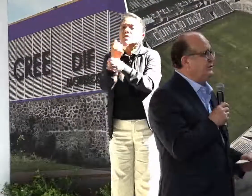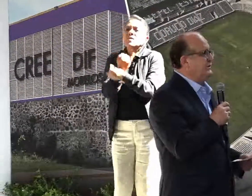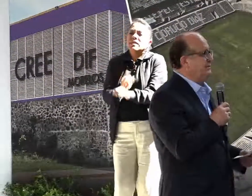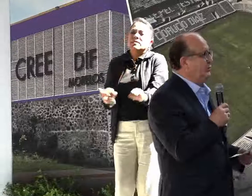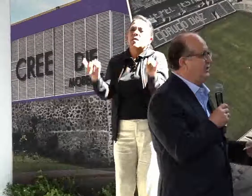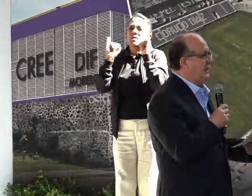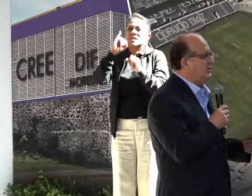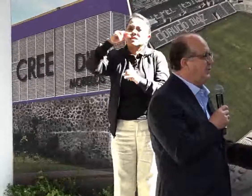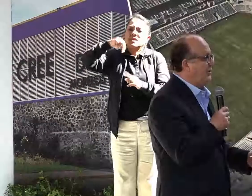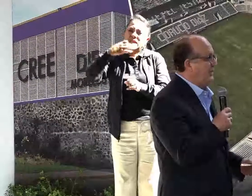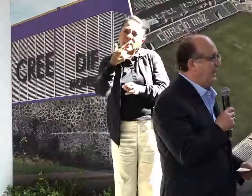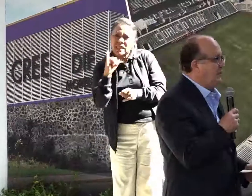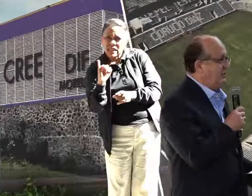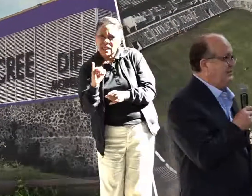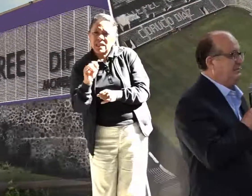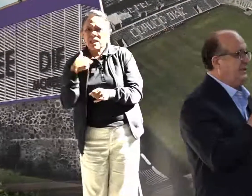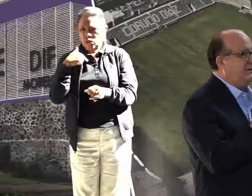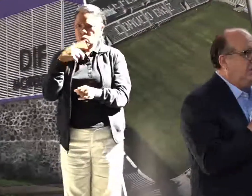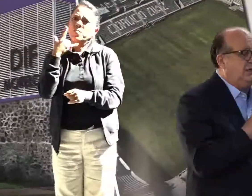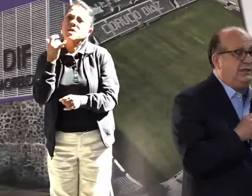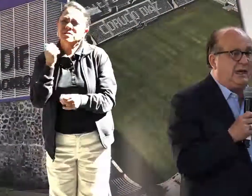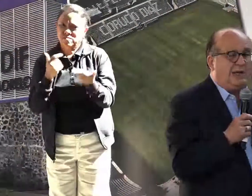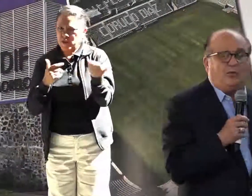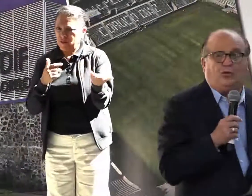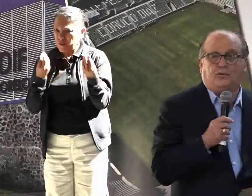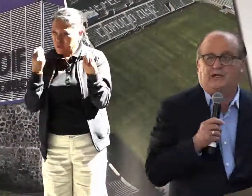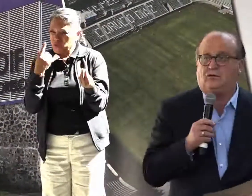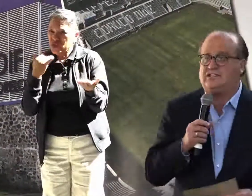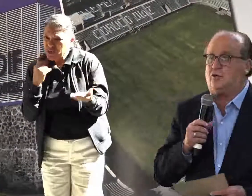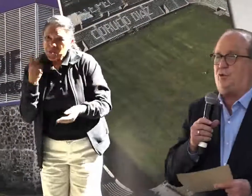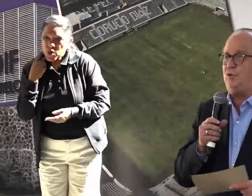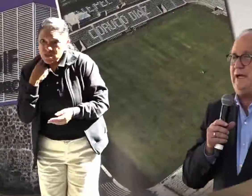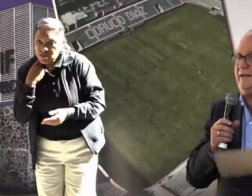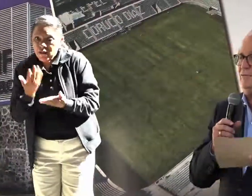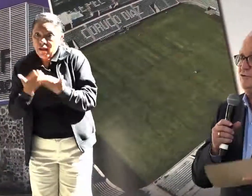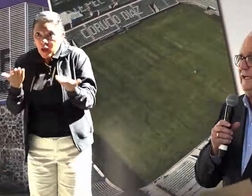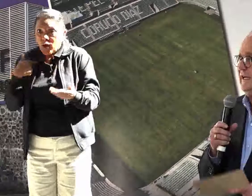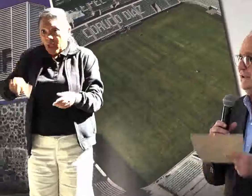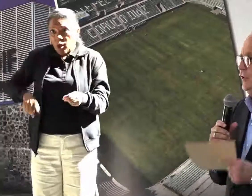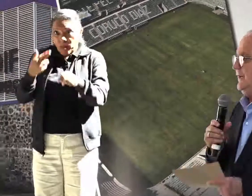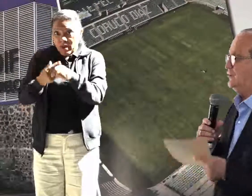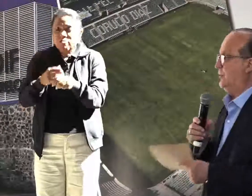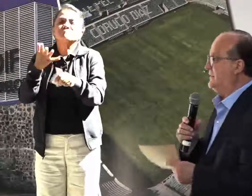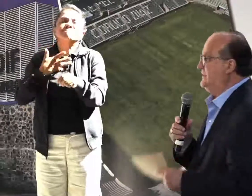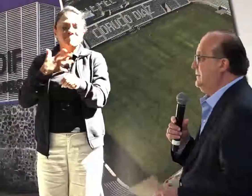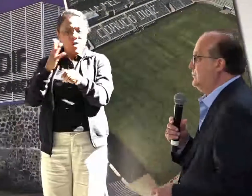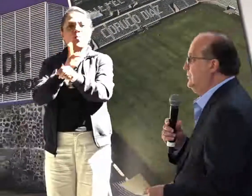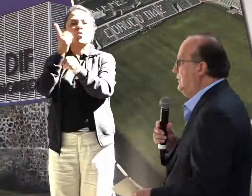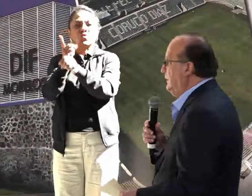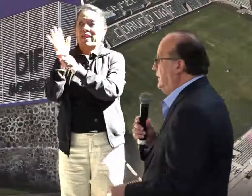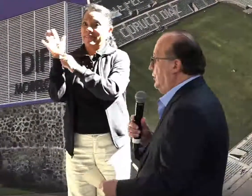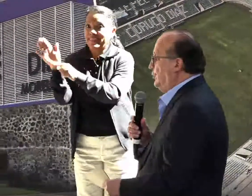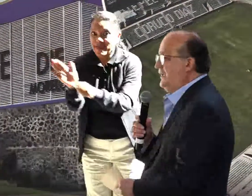muchas cosas en mi lucha, en la lucha política en la que yo he participado, y ahora como gobierno es la oportunidad de demostrar que todas las obras que